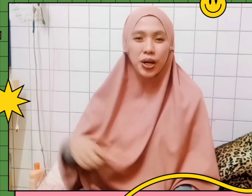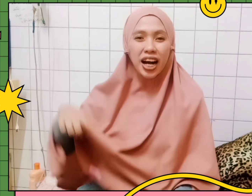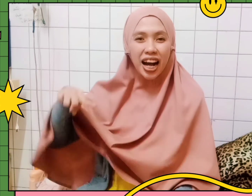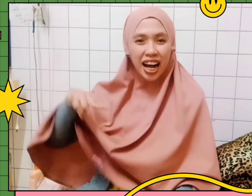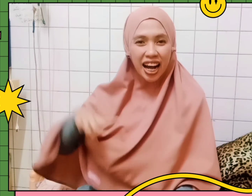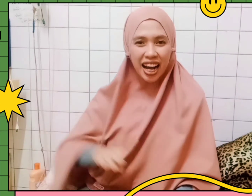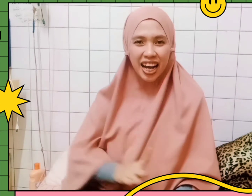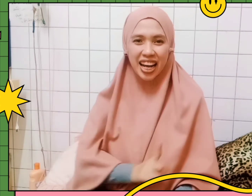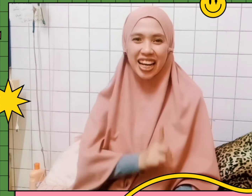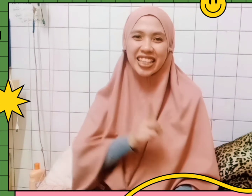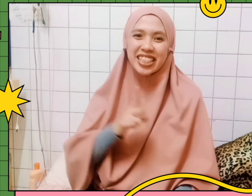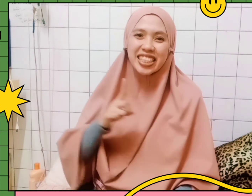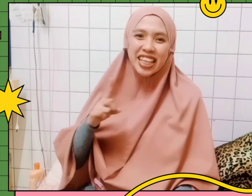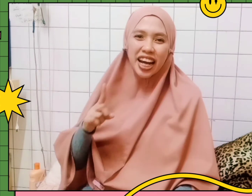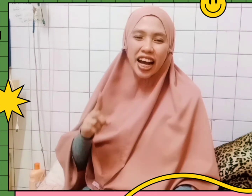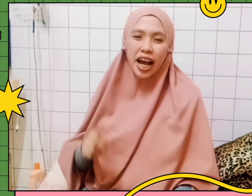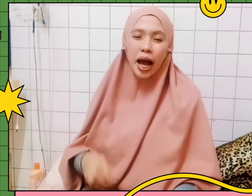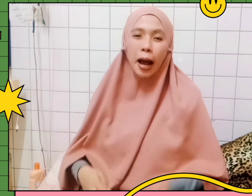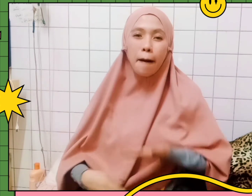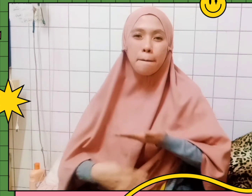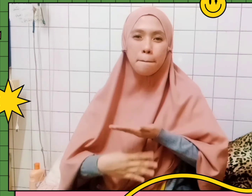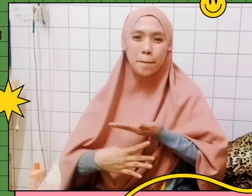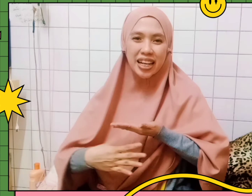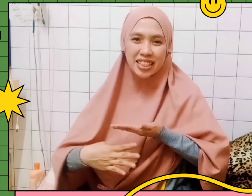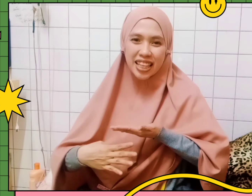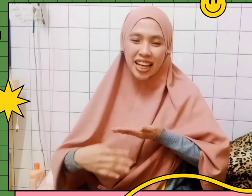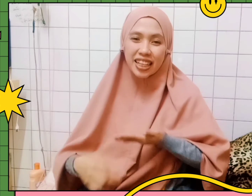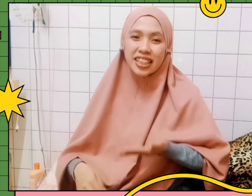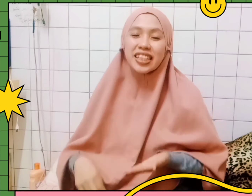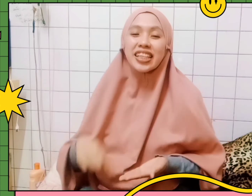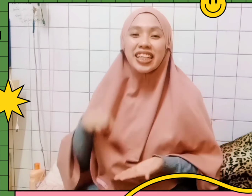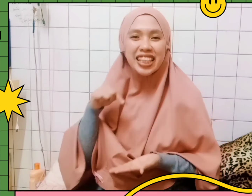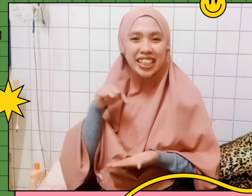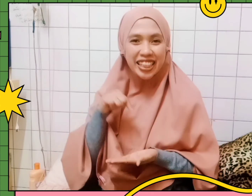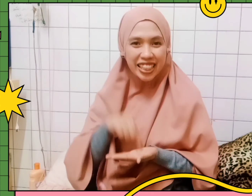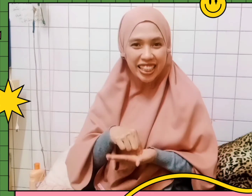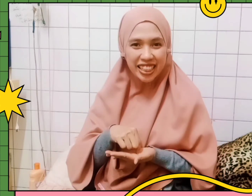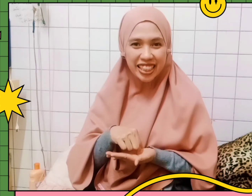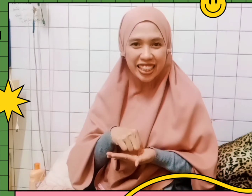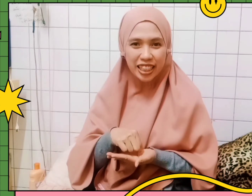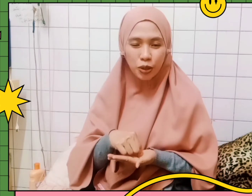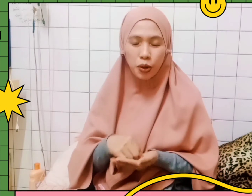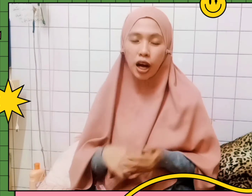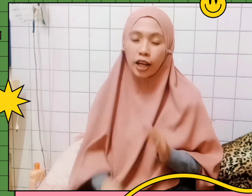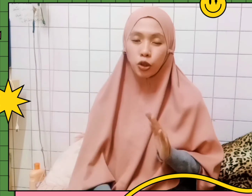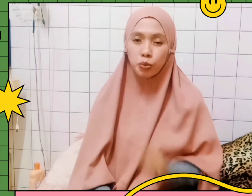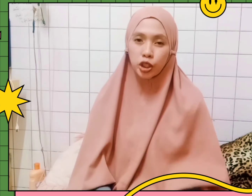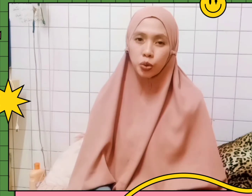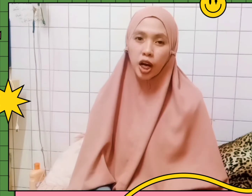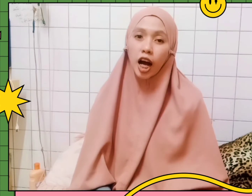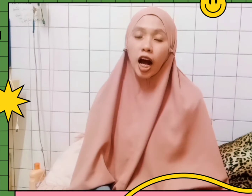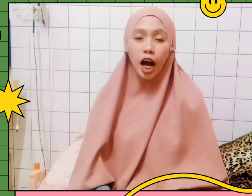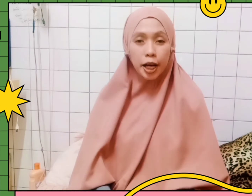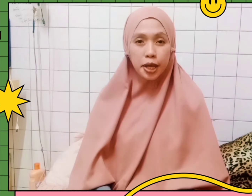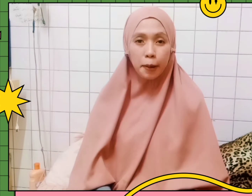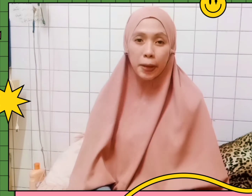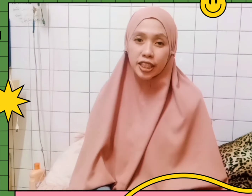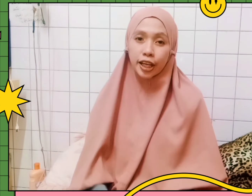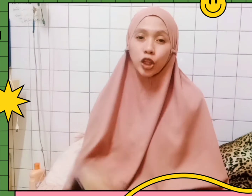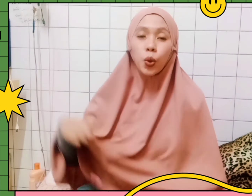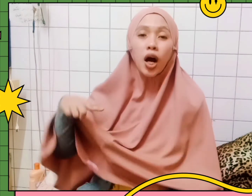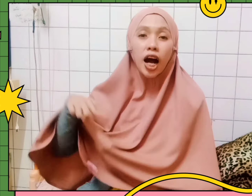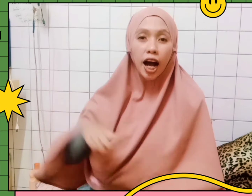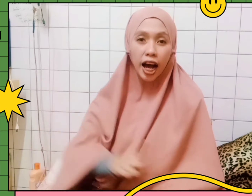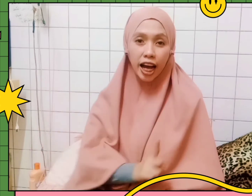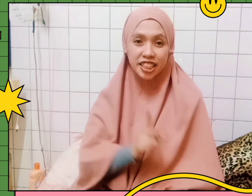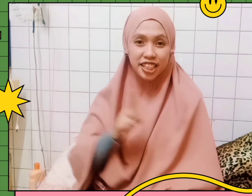Aku hanya masak ini gitu. Atau bisa juga hanya masak